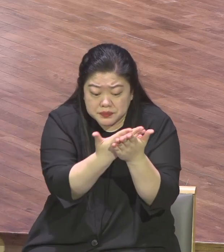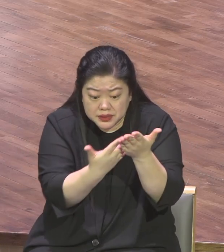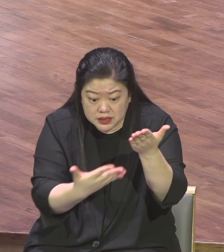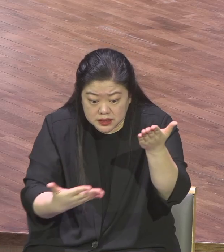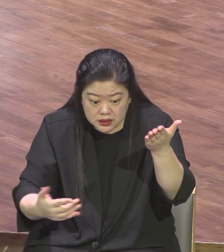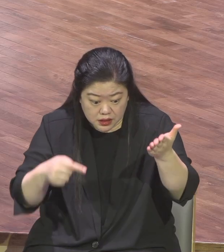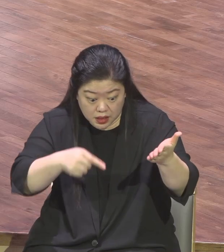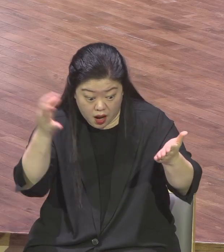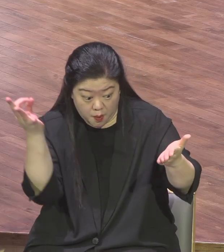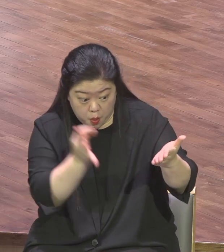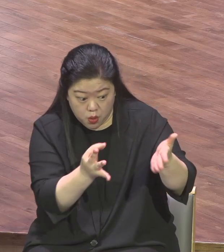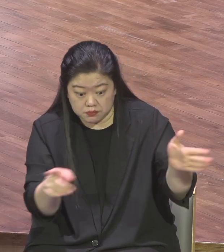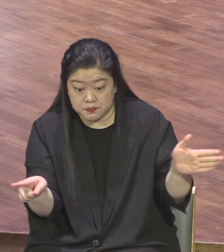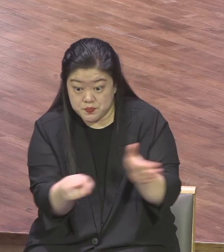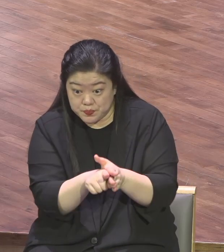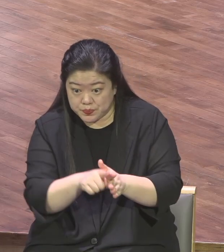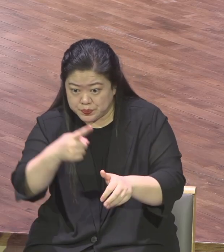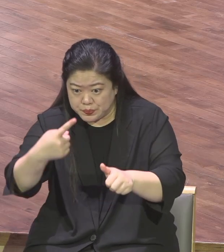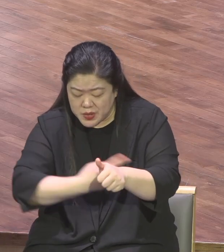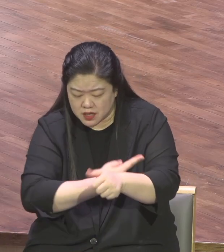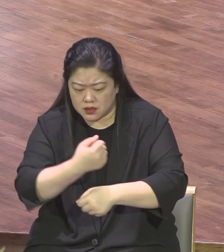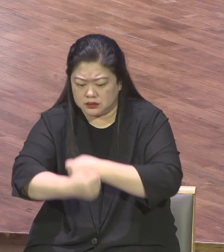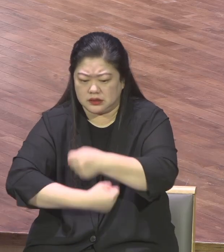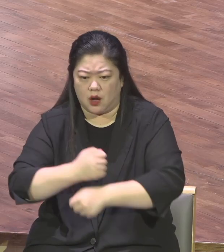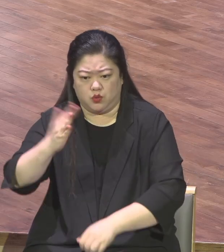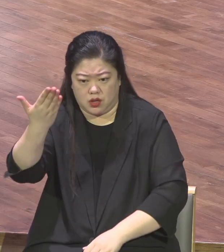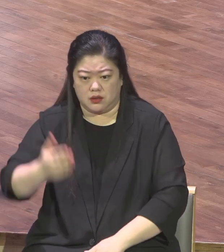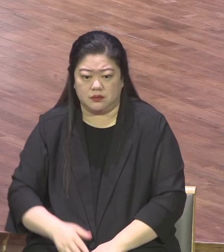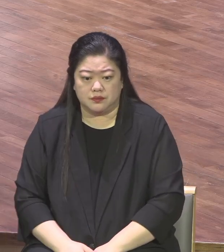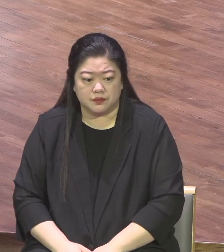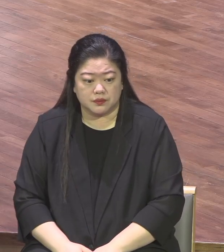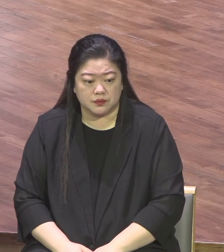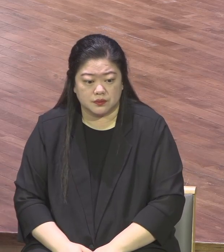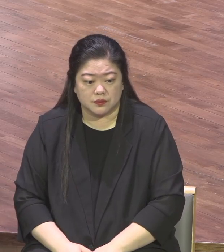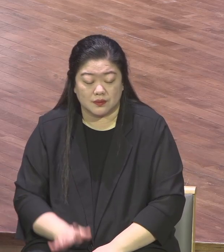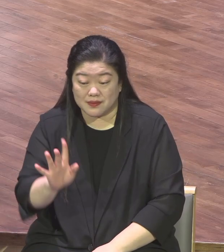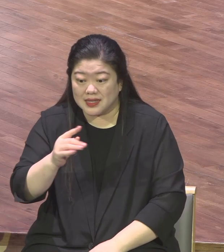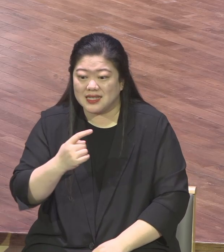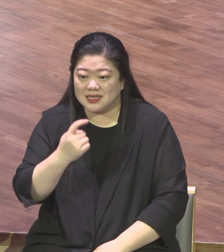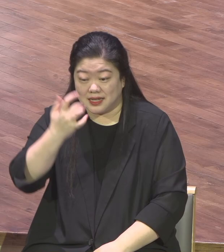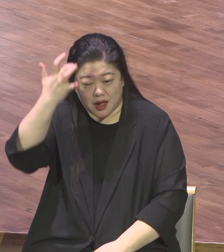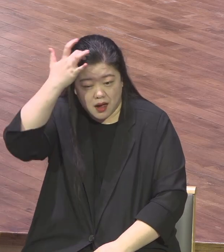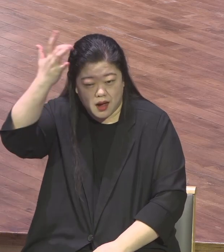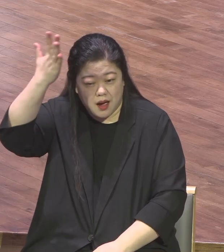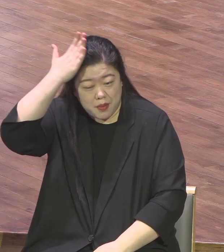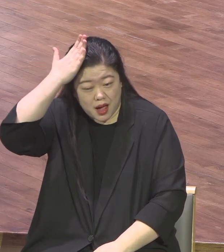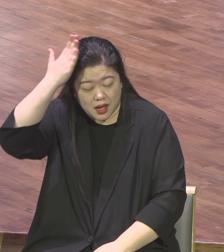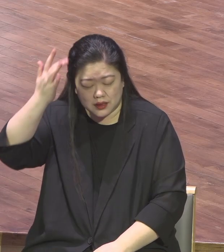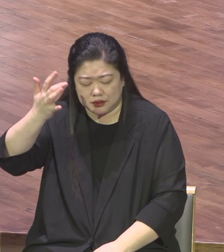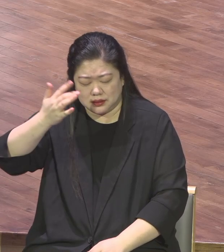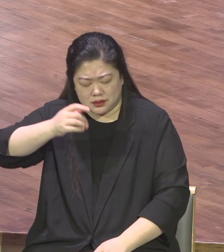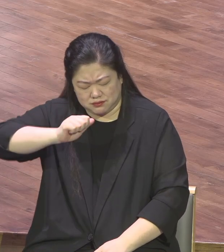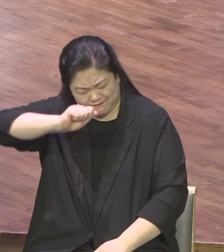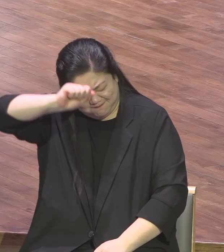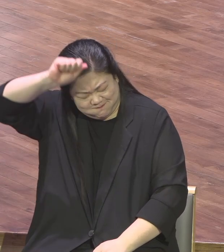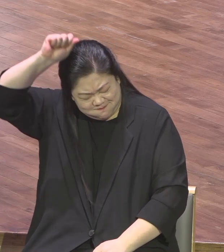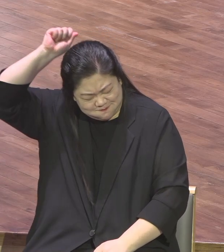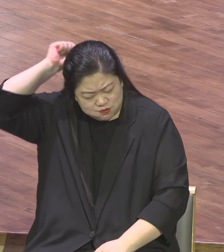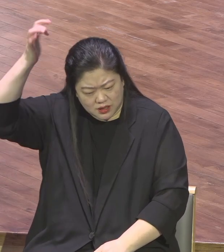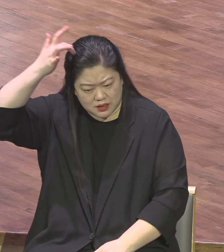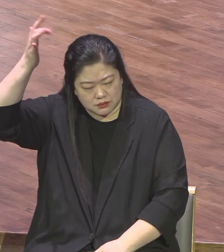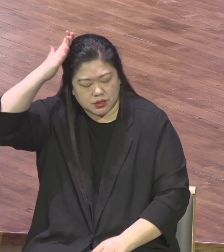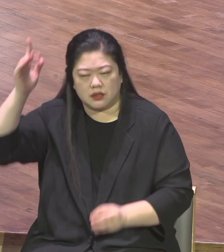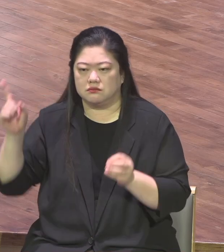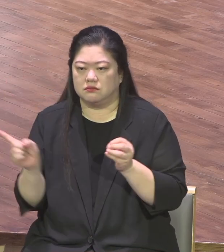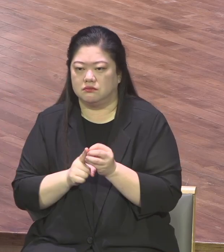없어요. 죄사함이란 것은 노력으로 머리 깎고 도 닦는다고 되는 게 아니고, 죄사함은 피예요. 피.